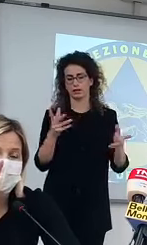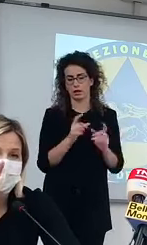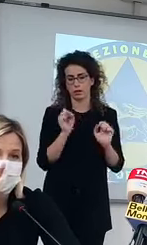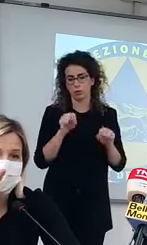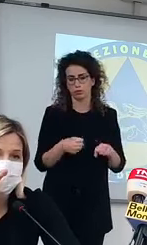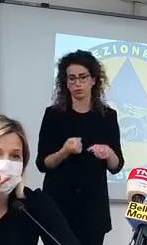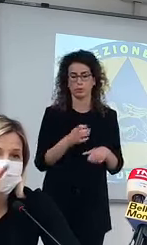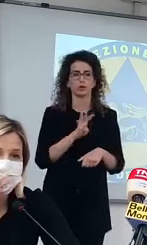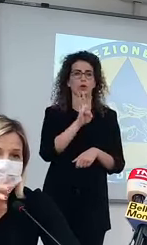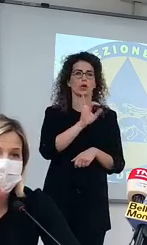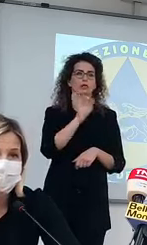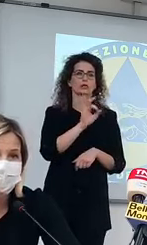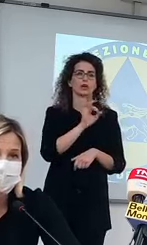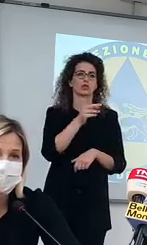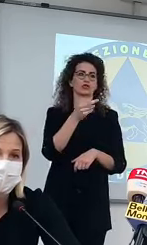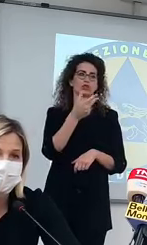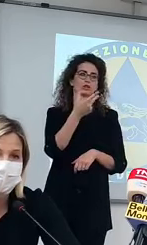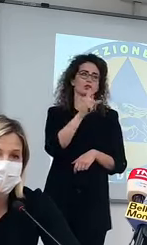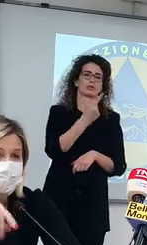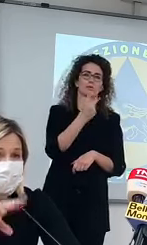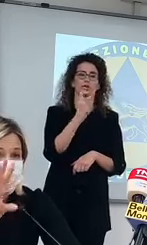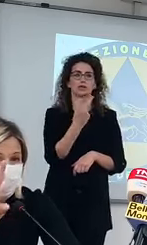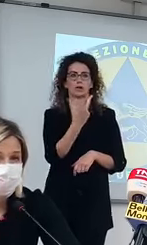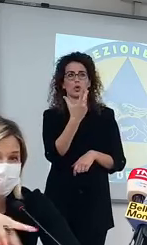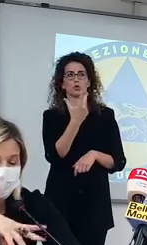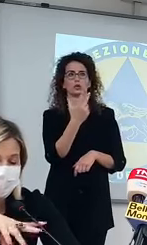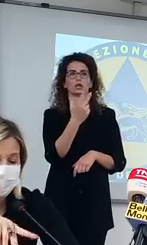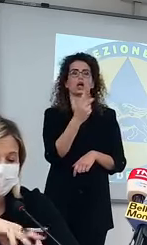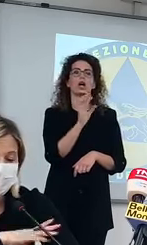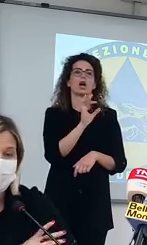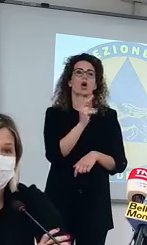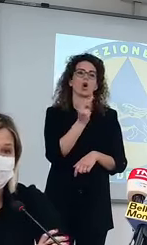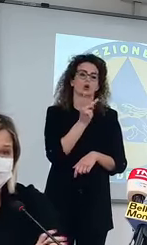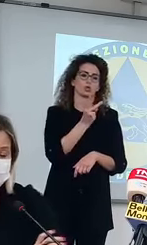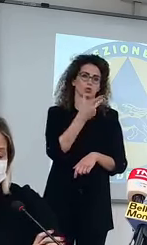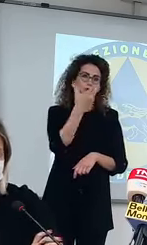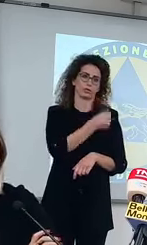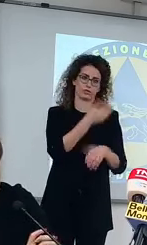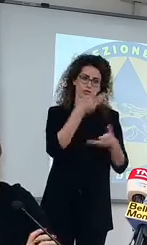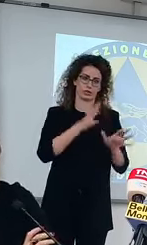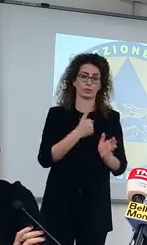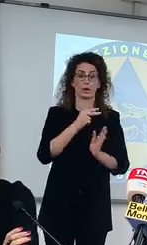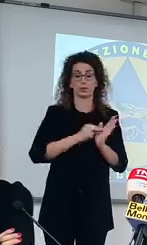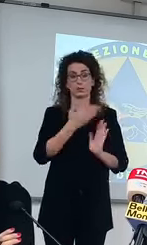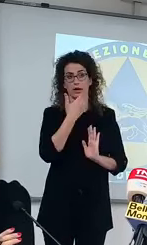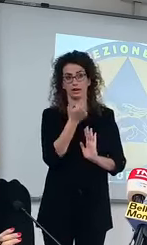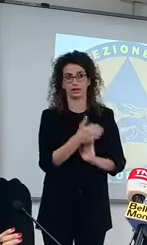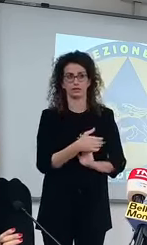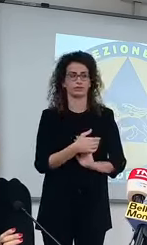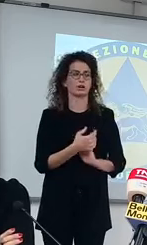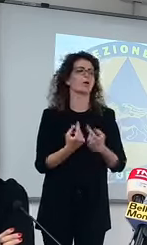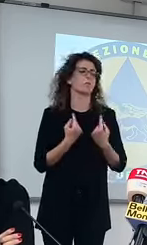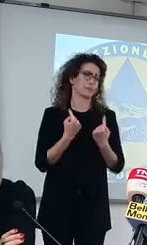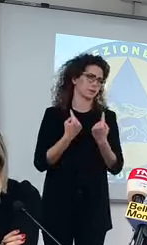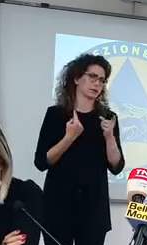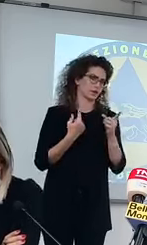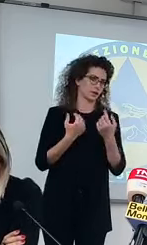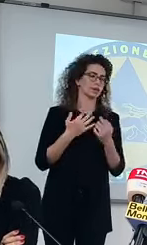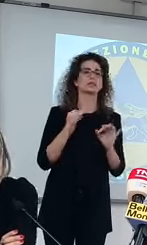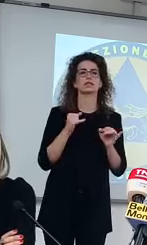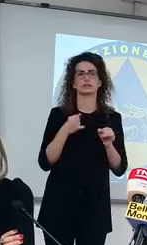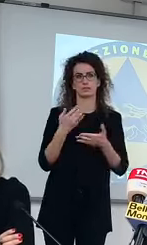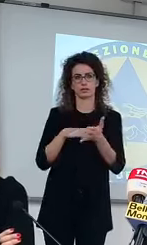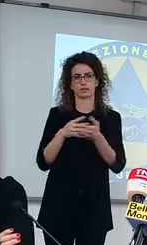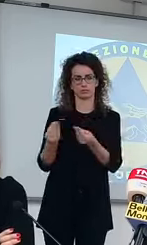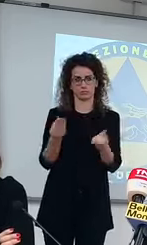Quindi il 4% sono quelli che hanno fatto tra prima e seconda dose, però non ci sono i prenotati, come diceva il Presidente. Vabbè, attendiamo cos'mai sì, nel pomeriggio. Sì, ve la facciamo